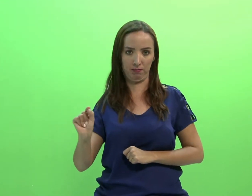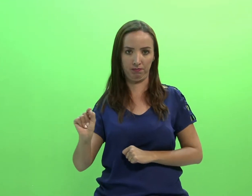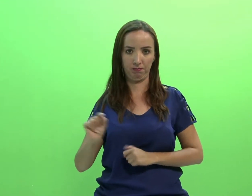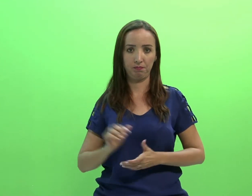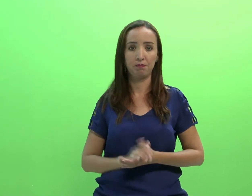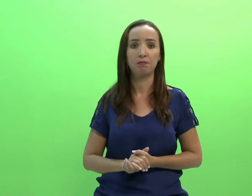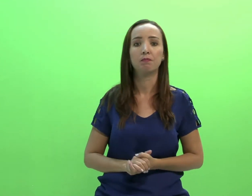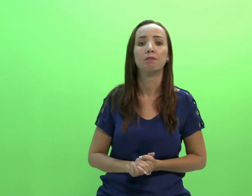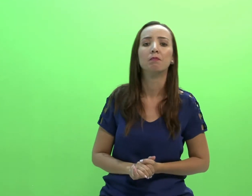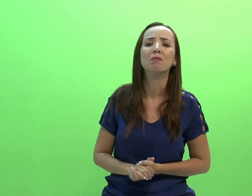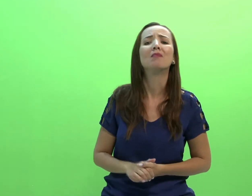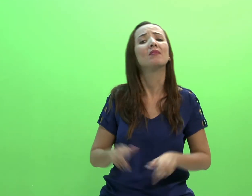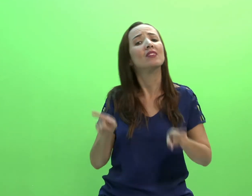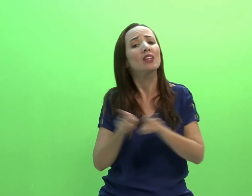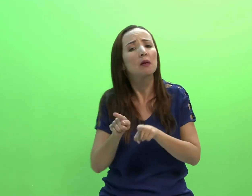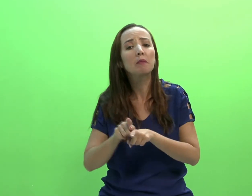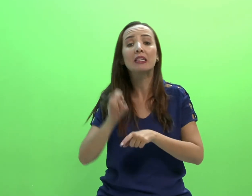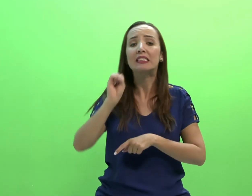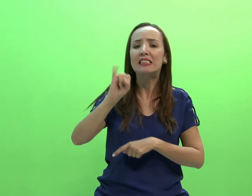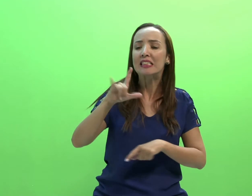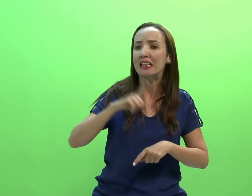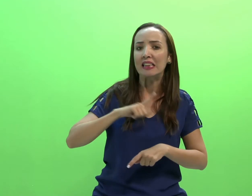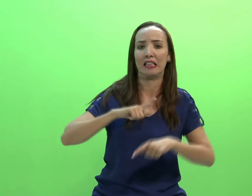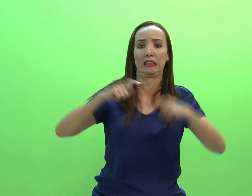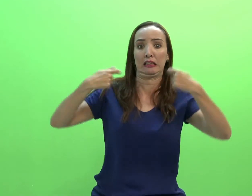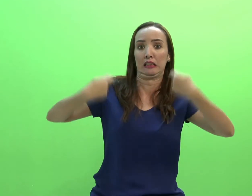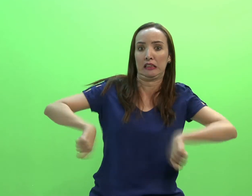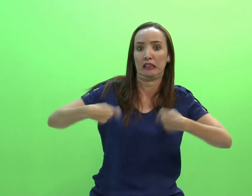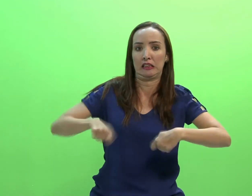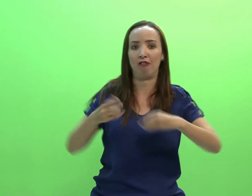não seja completo, coloque 3 pontos.